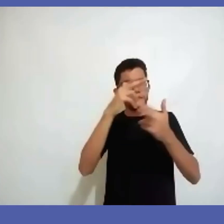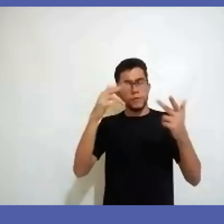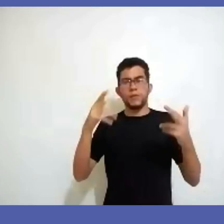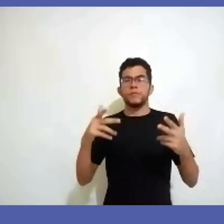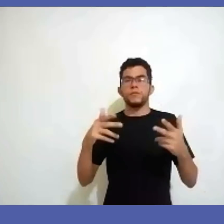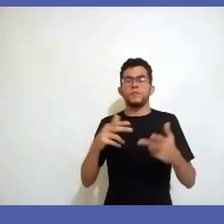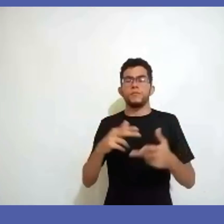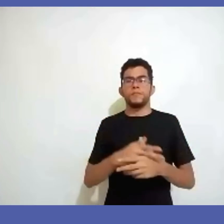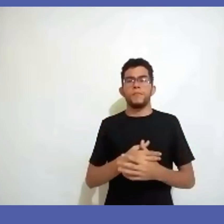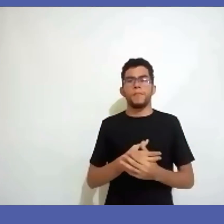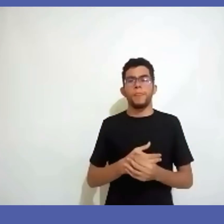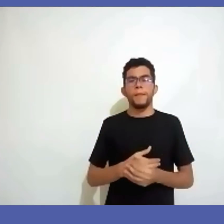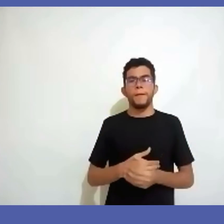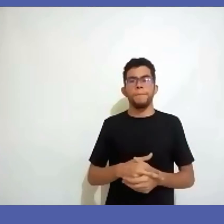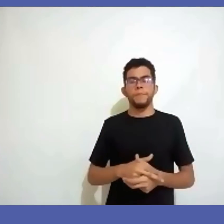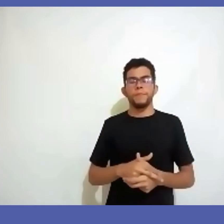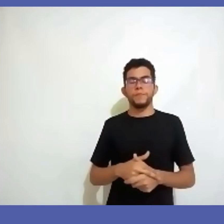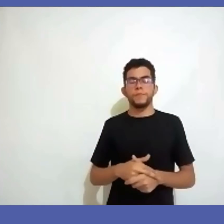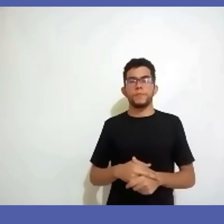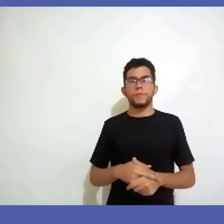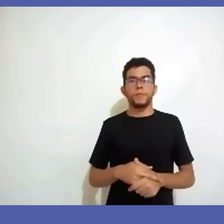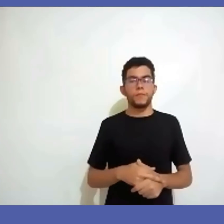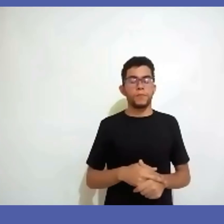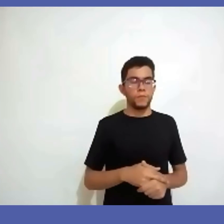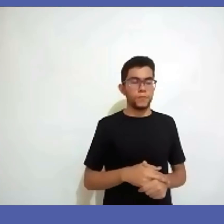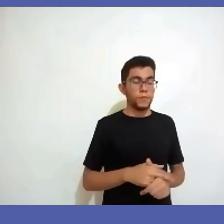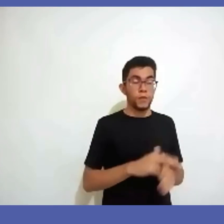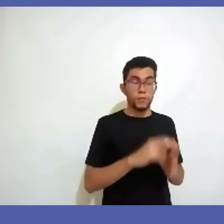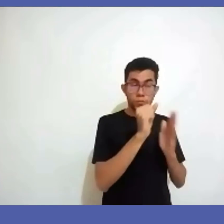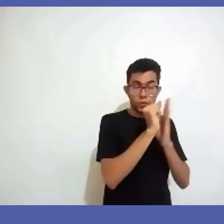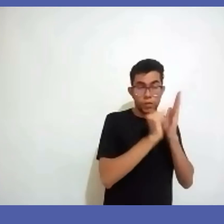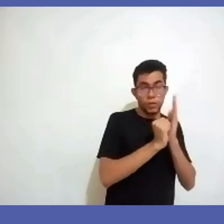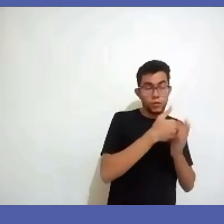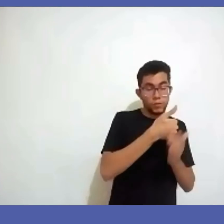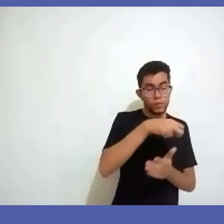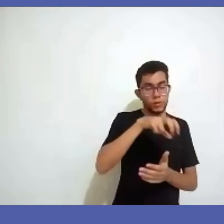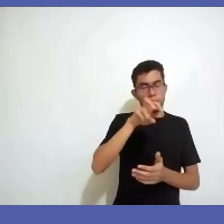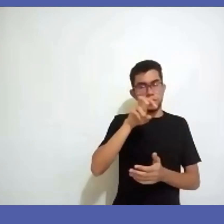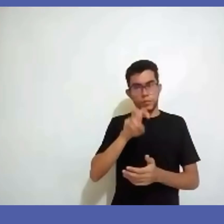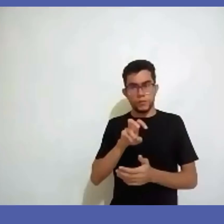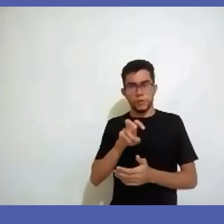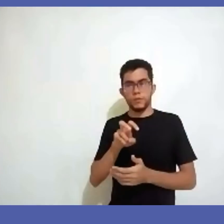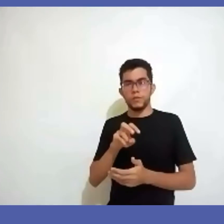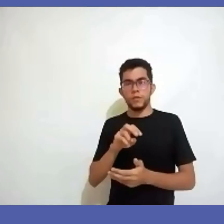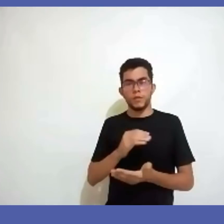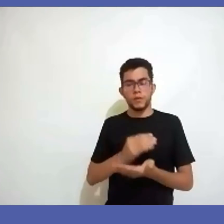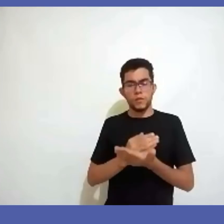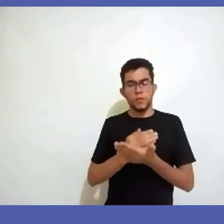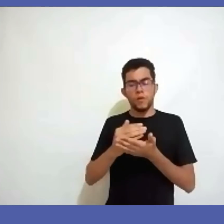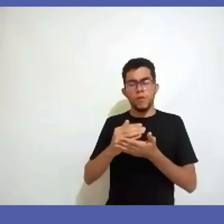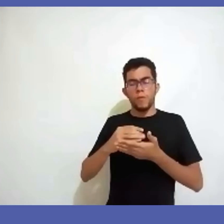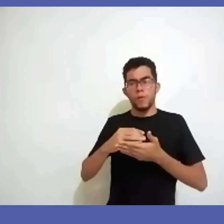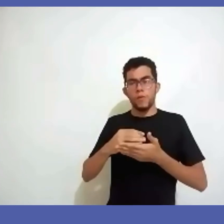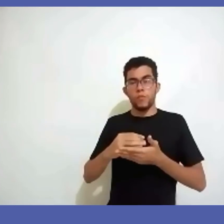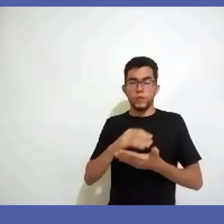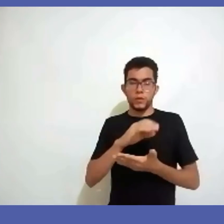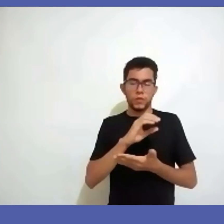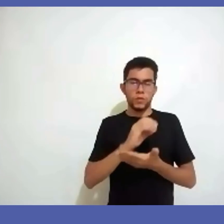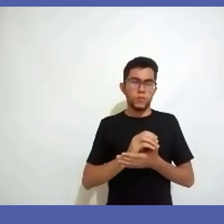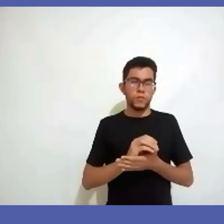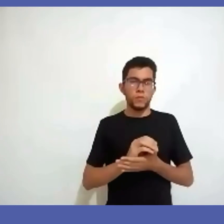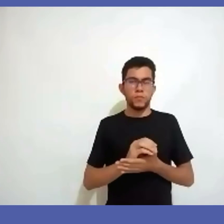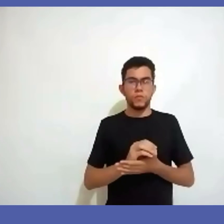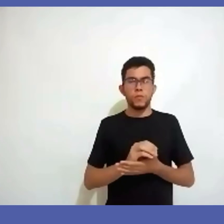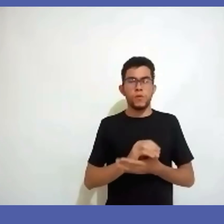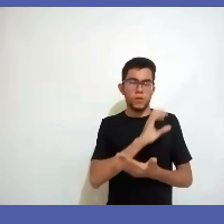Eles depois do século XV, né, com o surgimento crescente do cristianismo, eles migraram